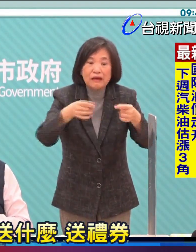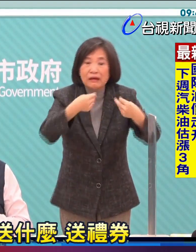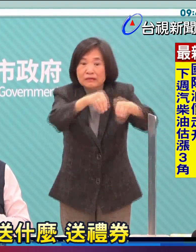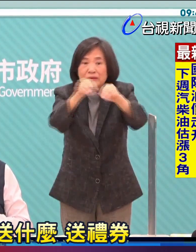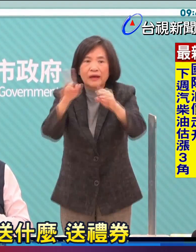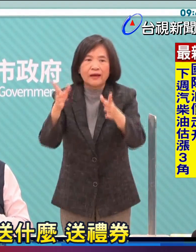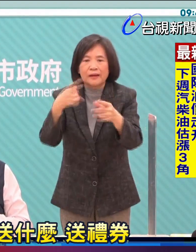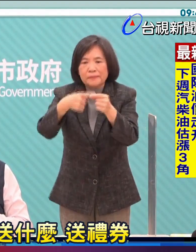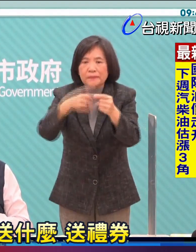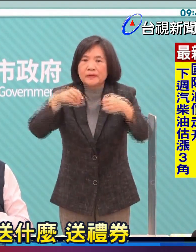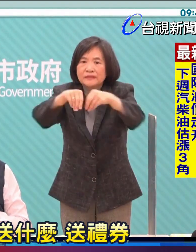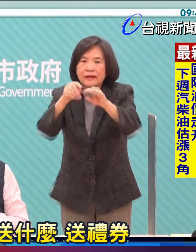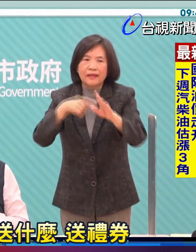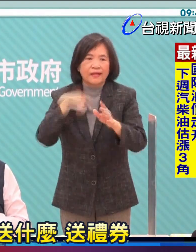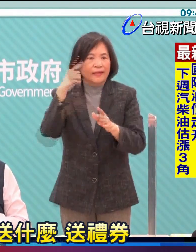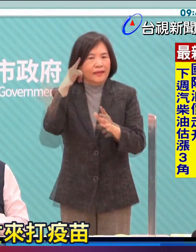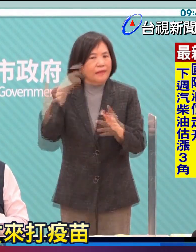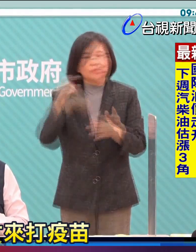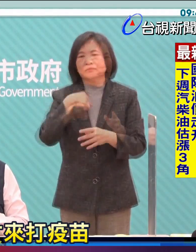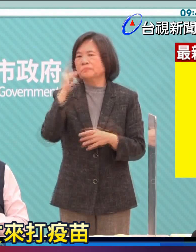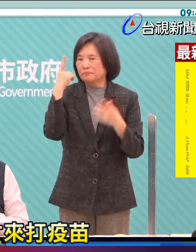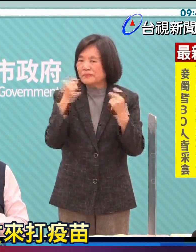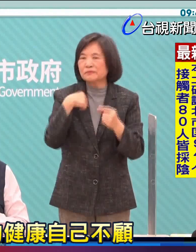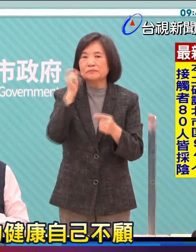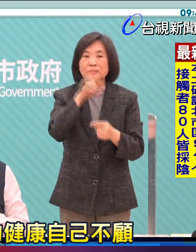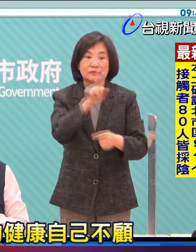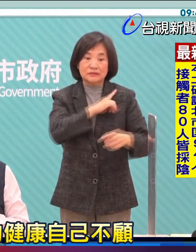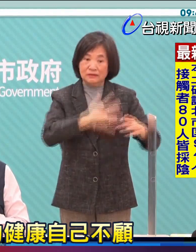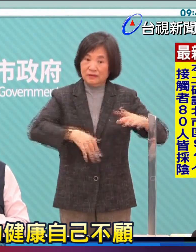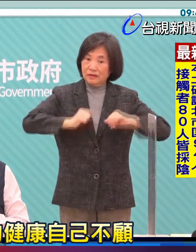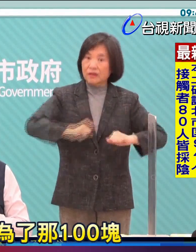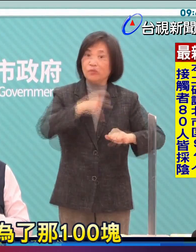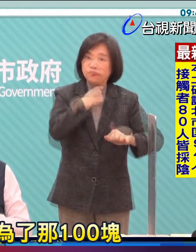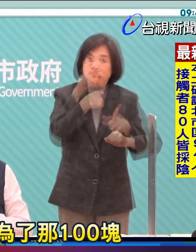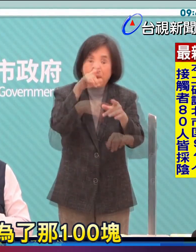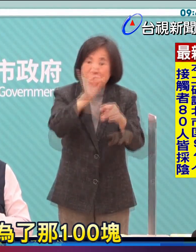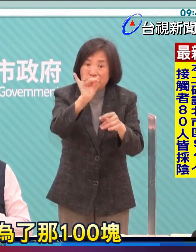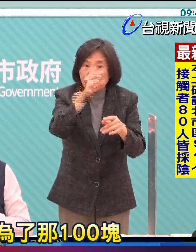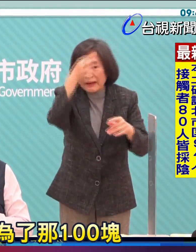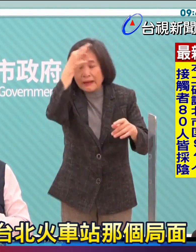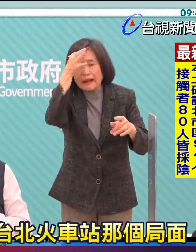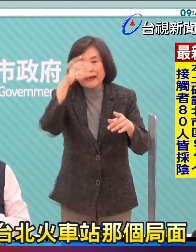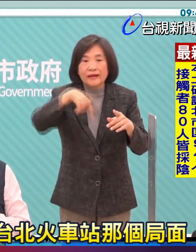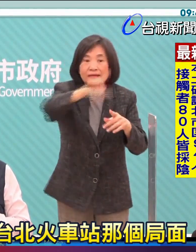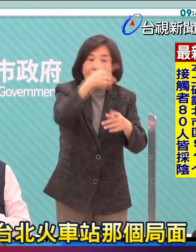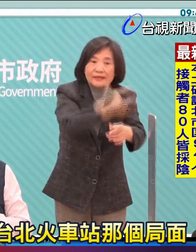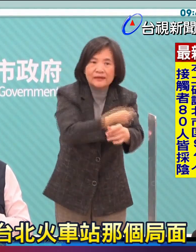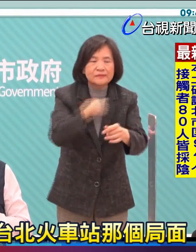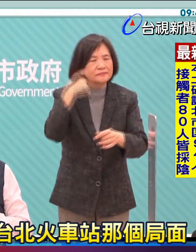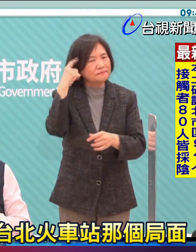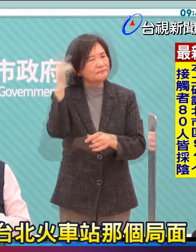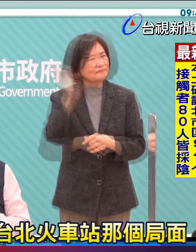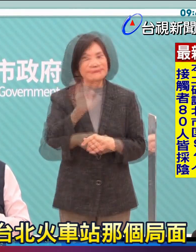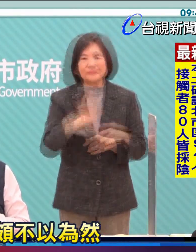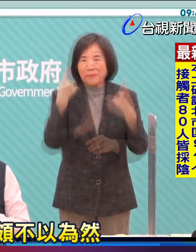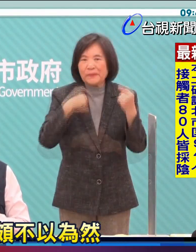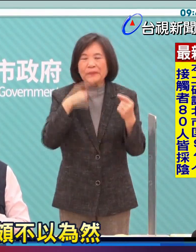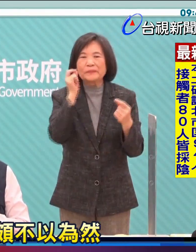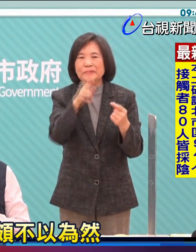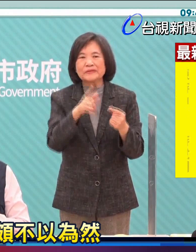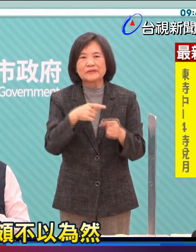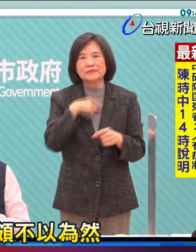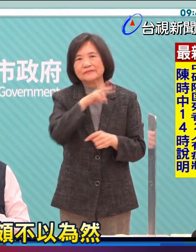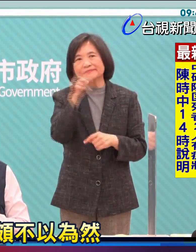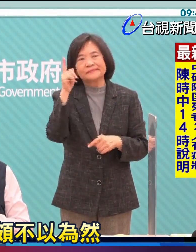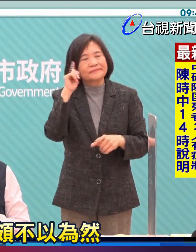送米送什么才送礼券才来打疫苗，自己的健康自己不顾，还要为了那100块。其实我看到台北火车站那个局面，我是颇不